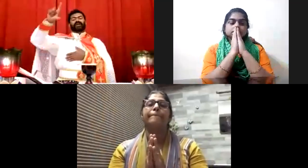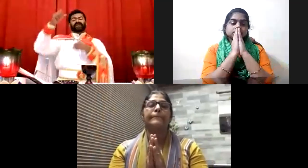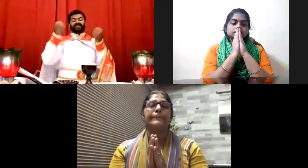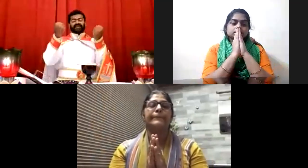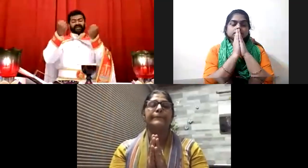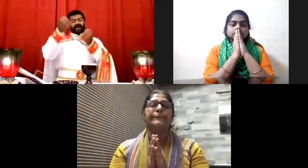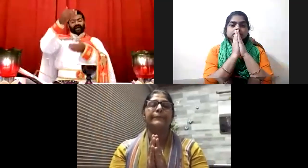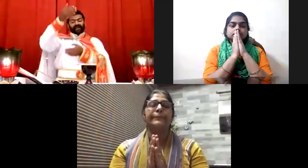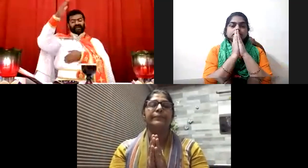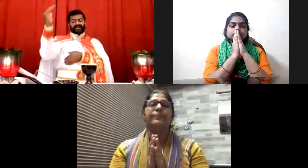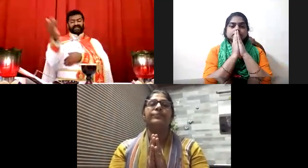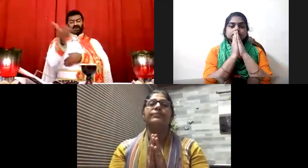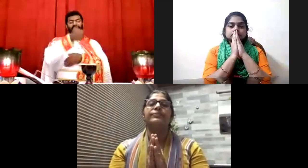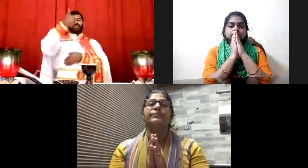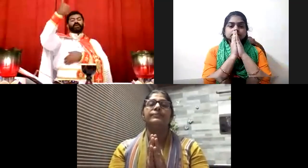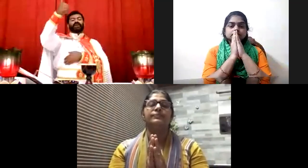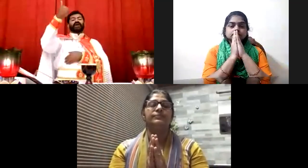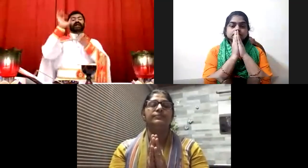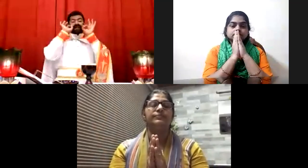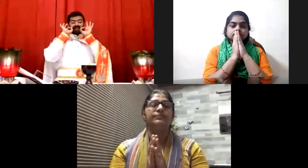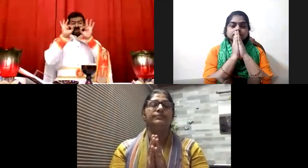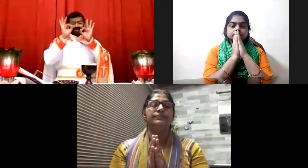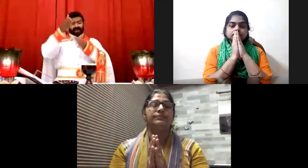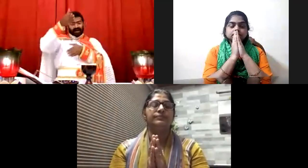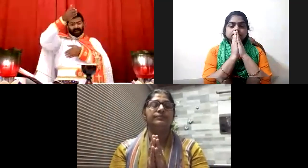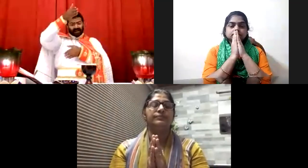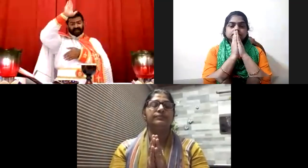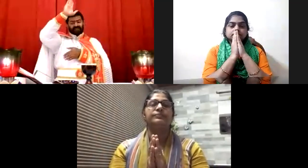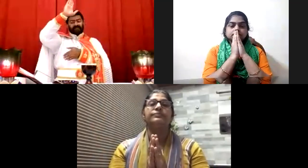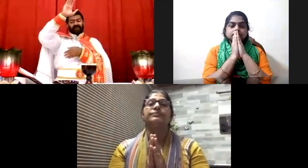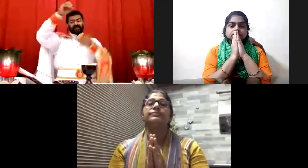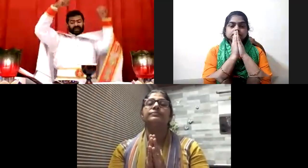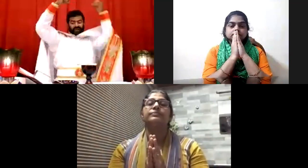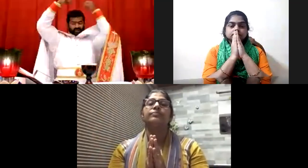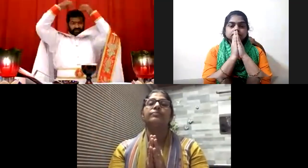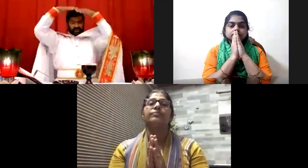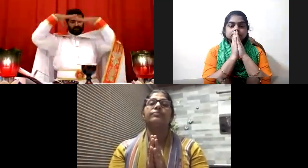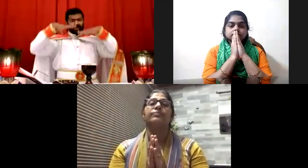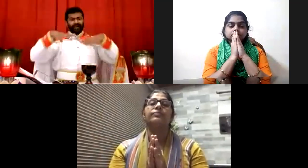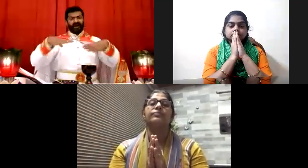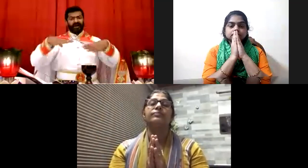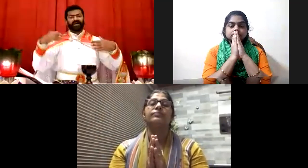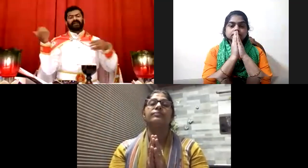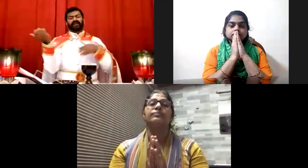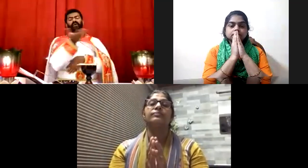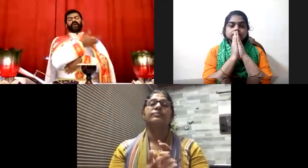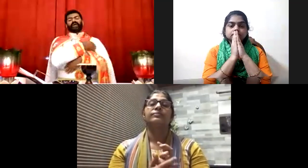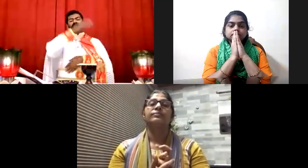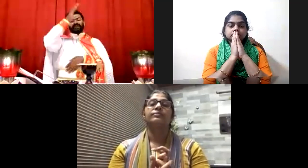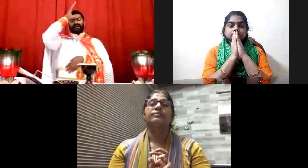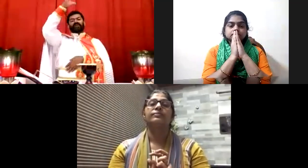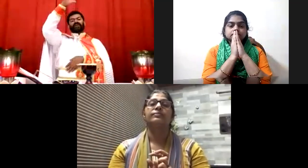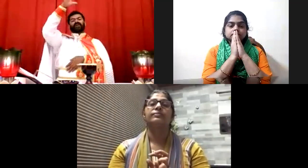കർത്താവേ, ശക്തനായ സർവേശ്വര, നല്ലവനായ ദൈവമേ, കൃപാപൂർണനായ